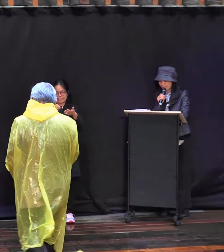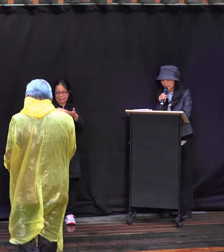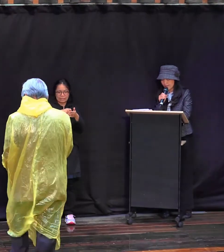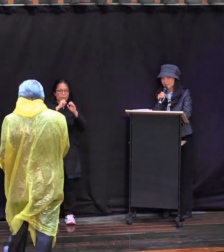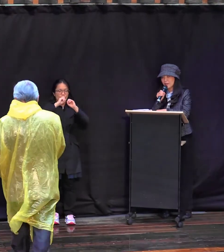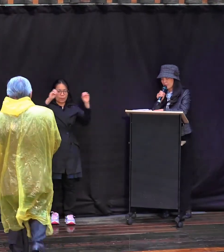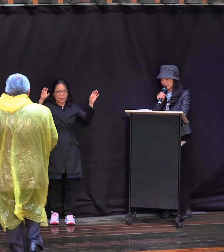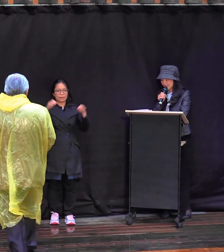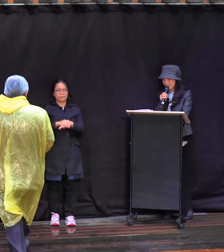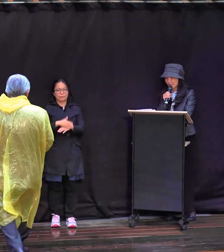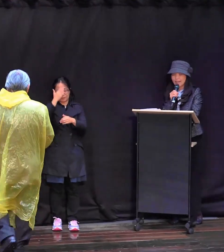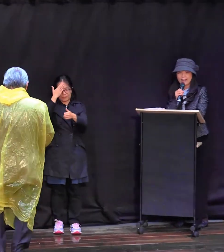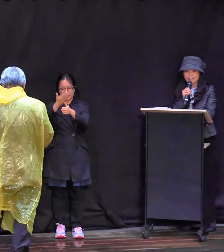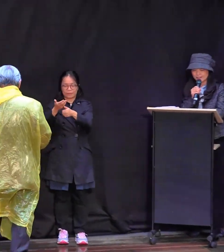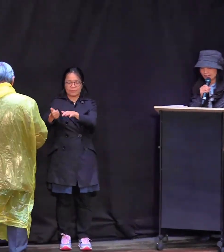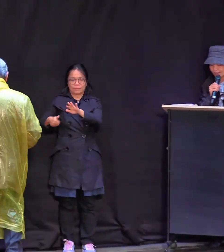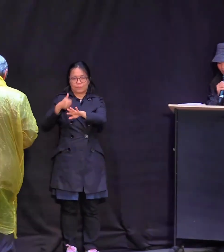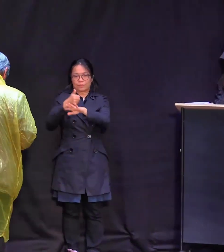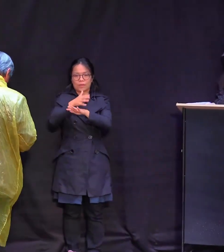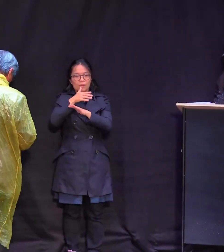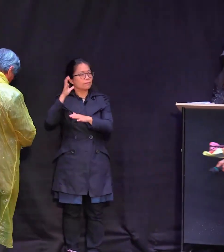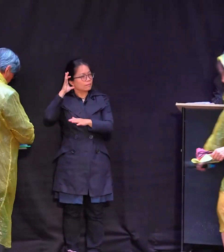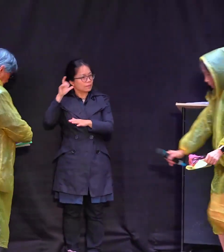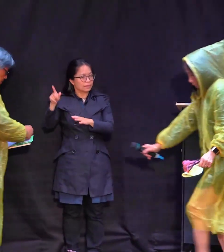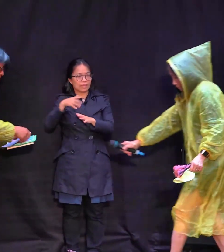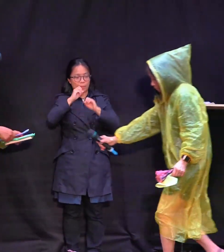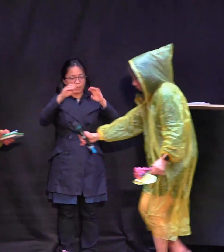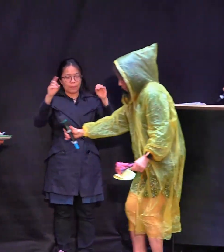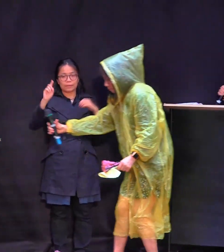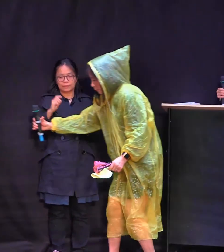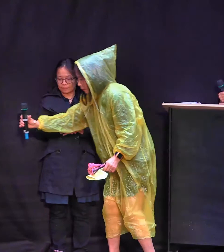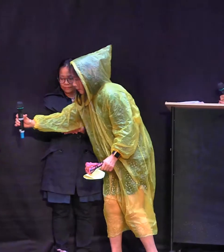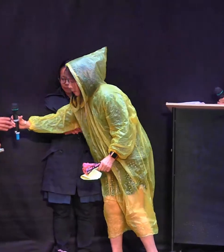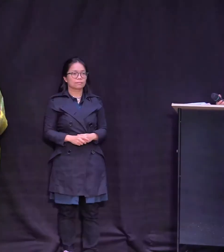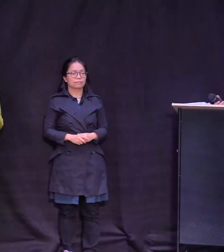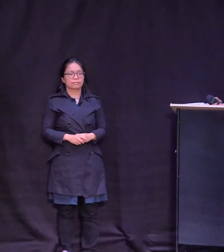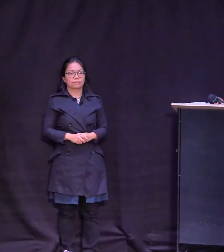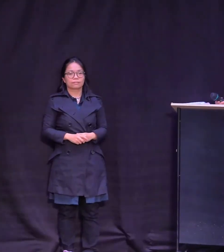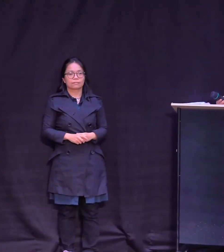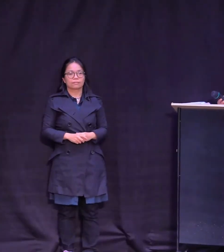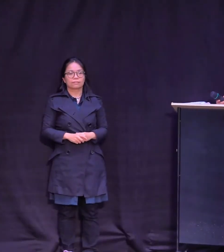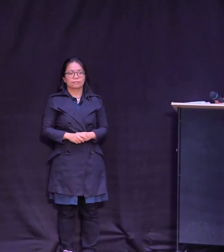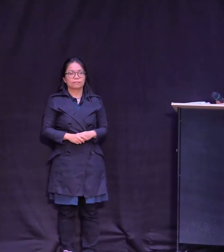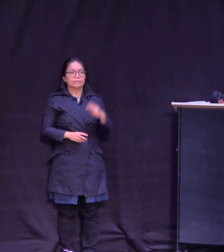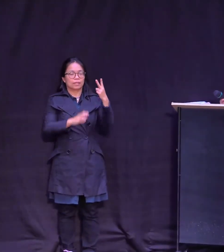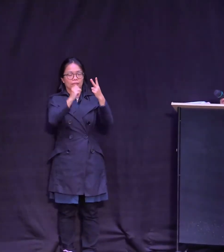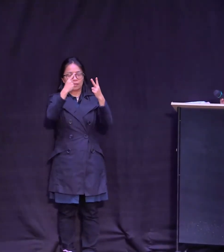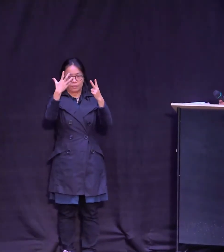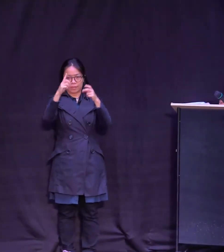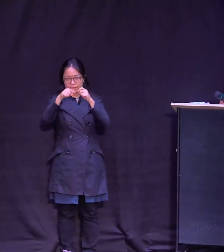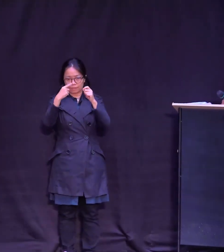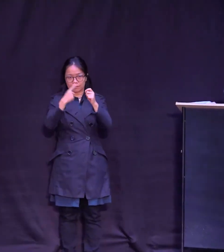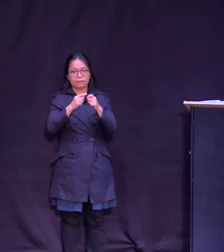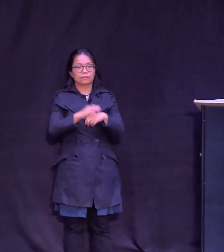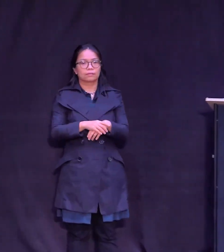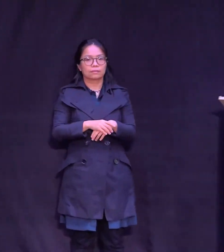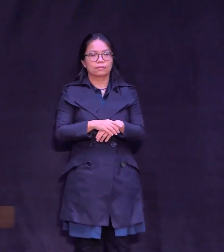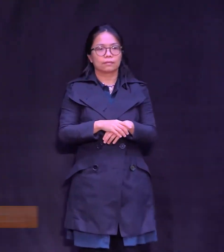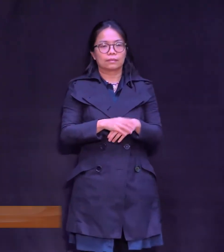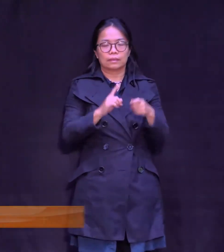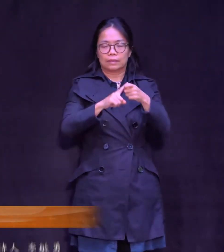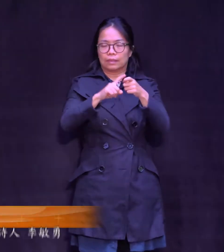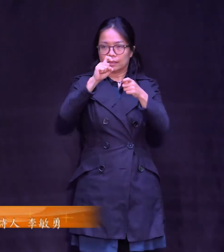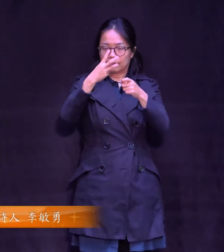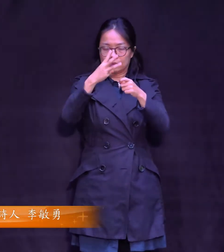宣言。现在我们静下来聆听他的宣读。 二零一八第